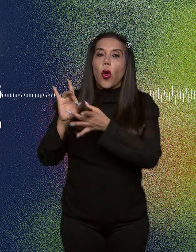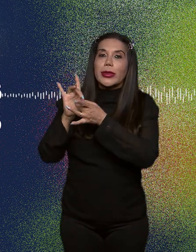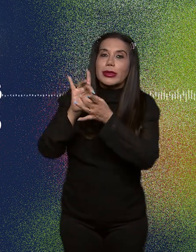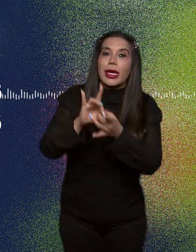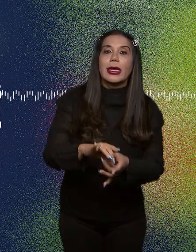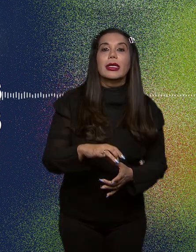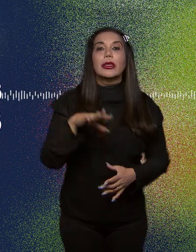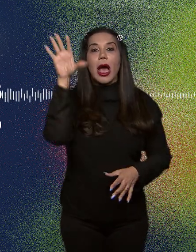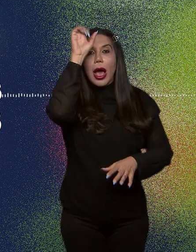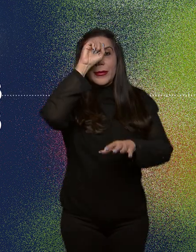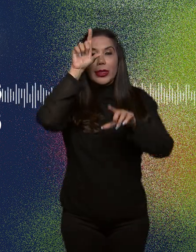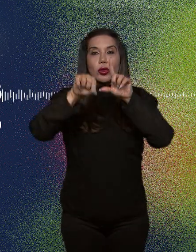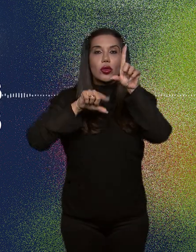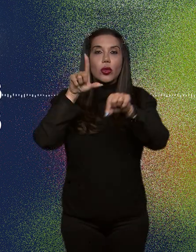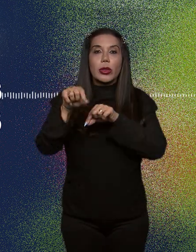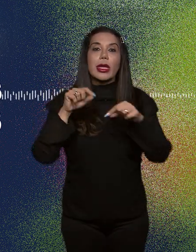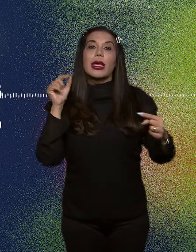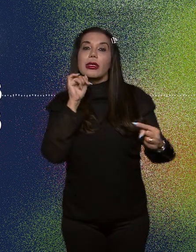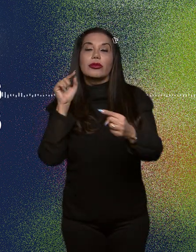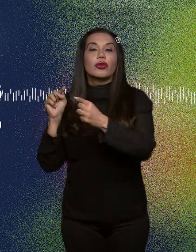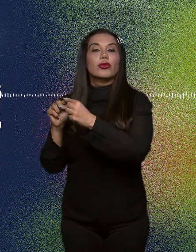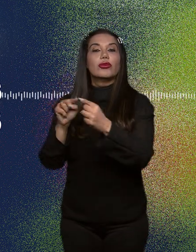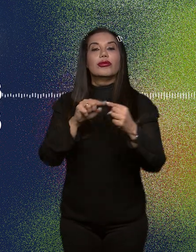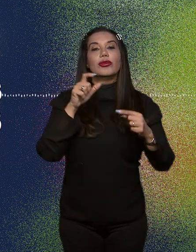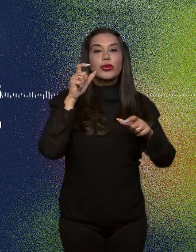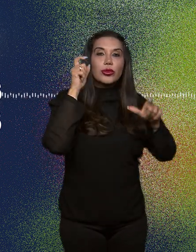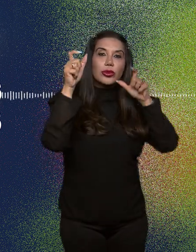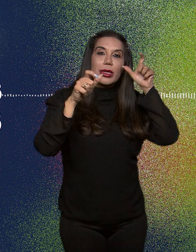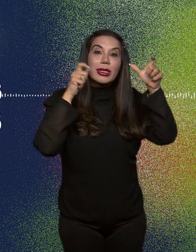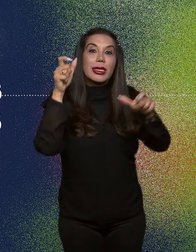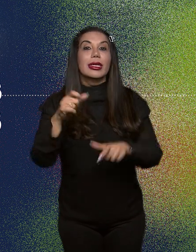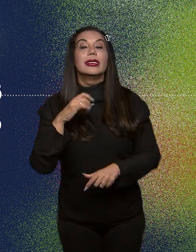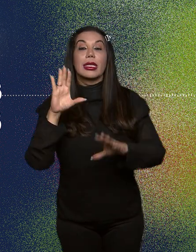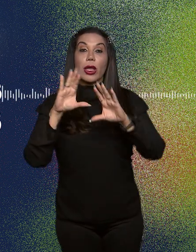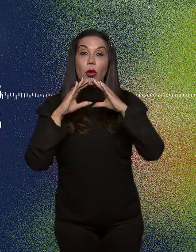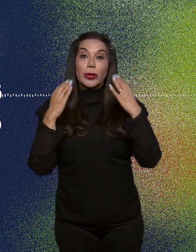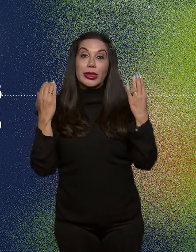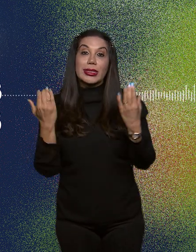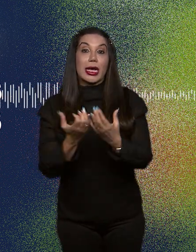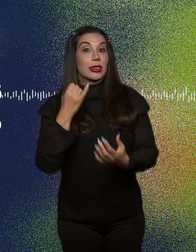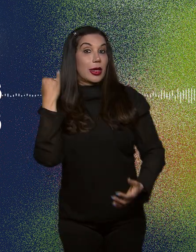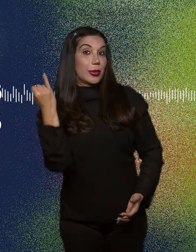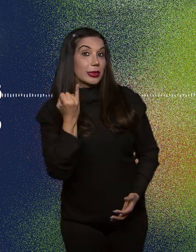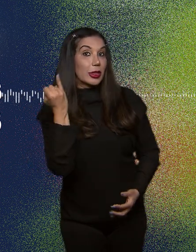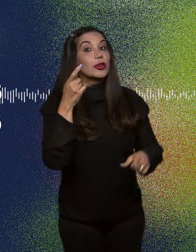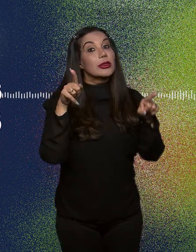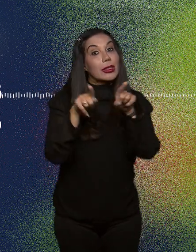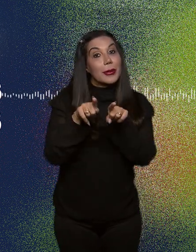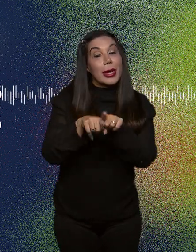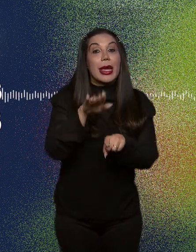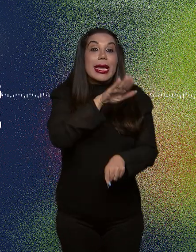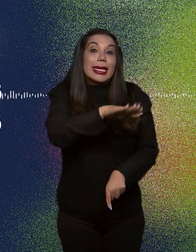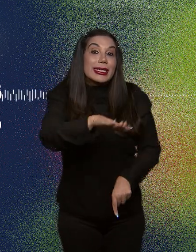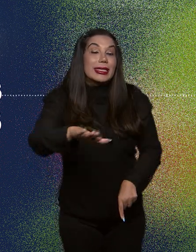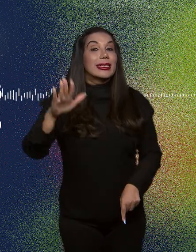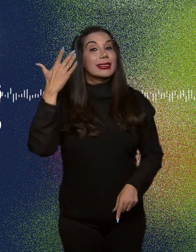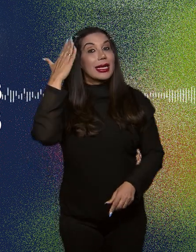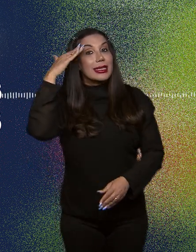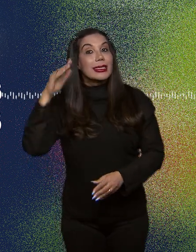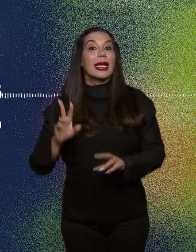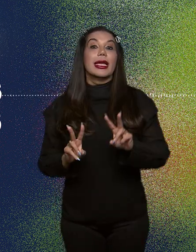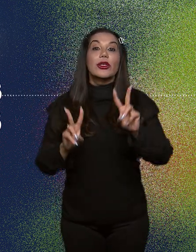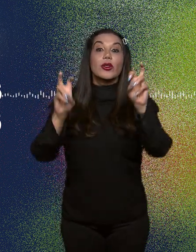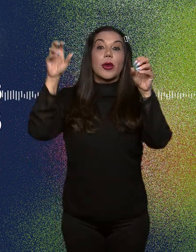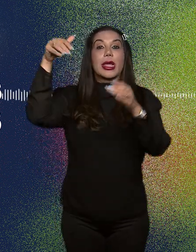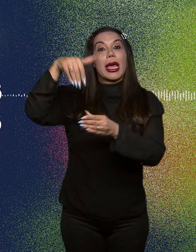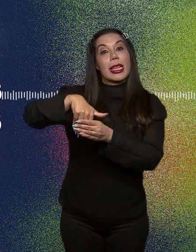aprender a escolher bem é escolher de acordo com os seus interesses, os interesses da sua comunidade. É importante também para a criança entender das